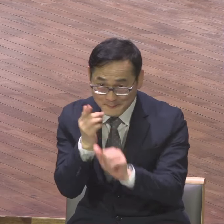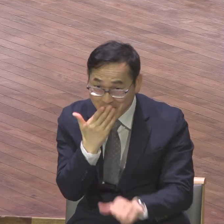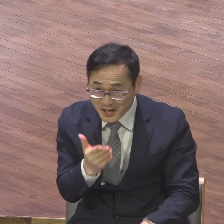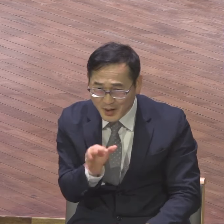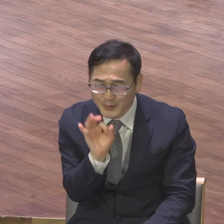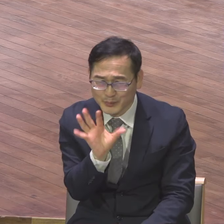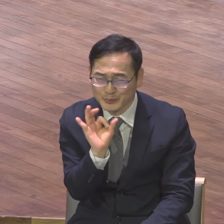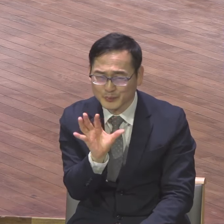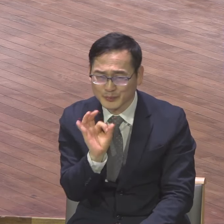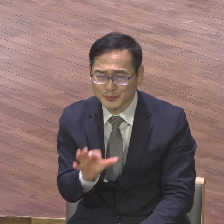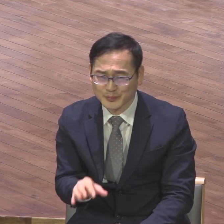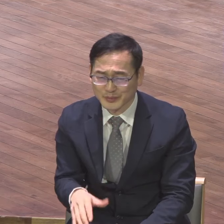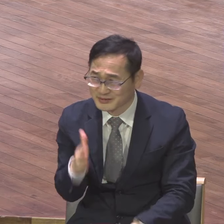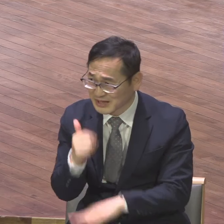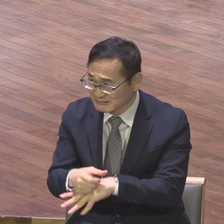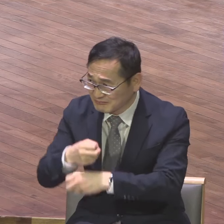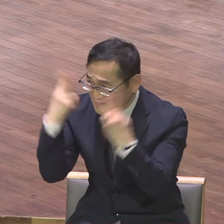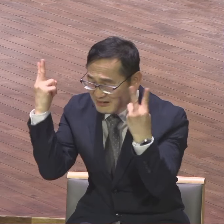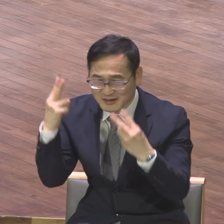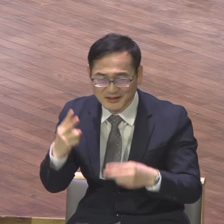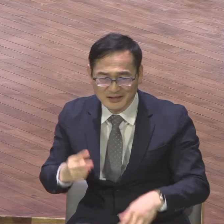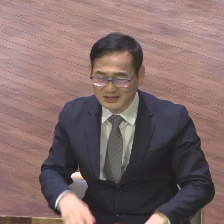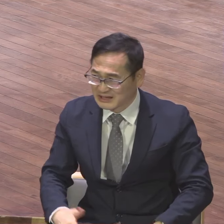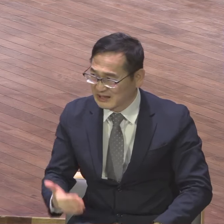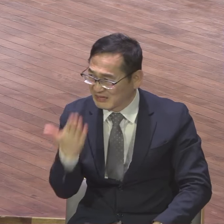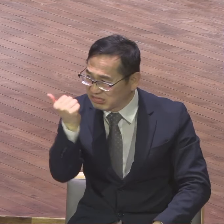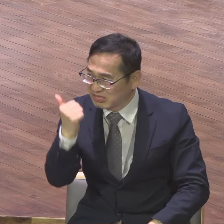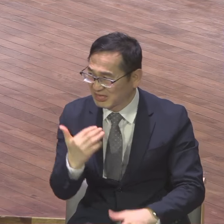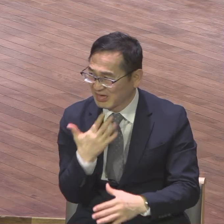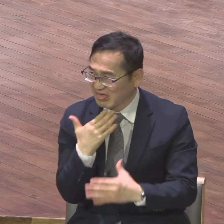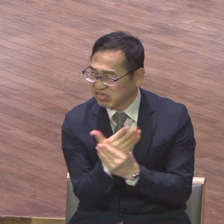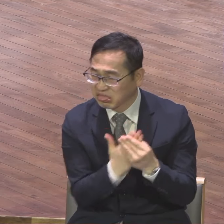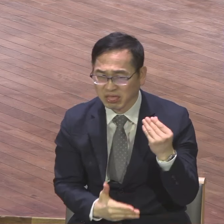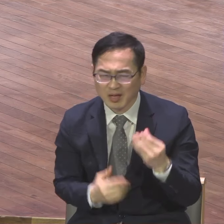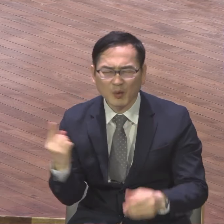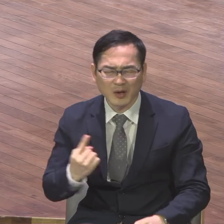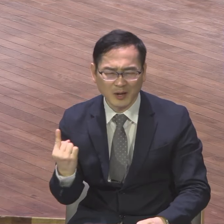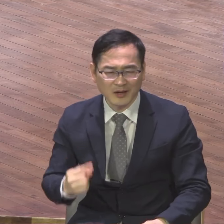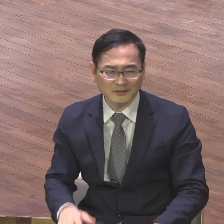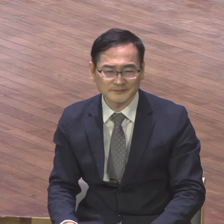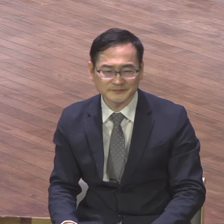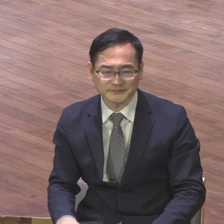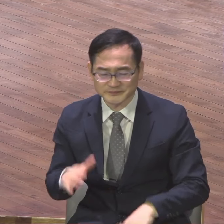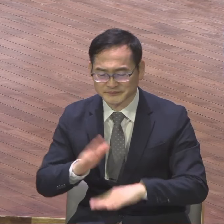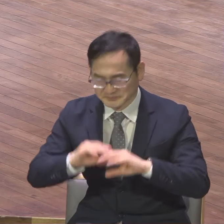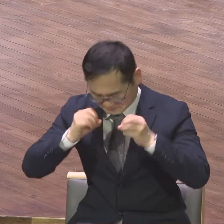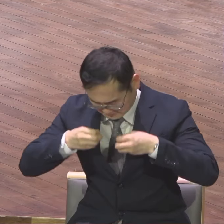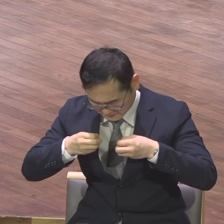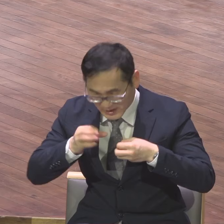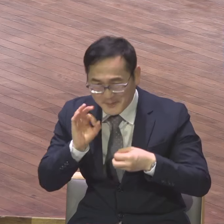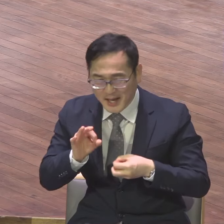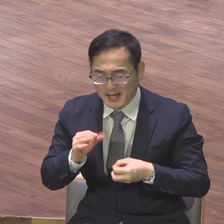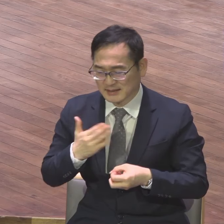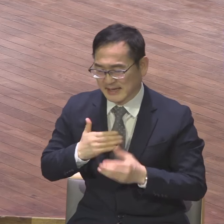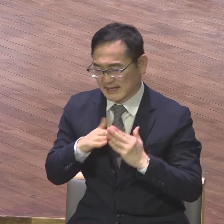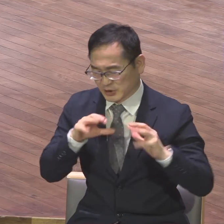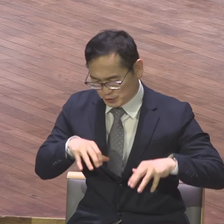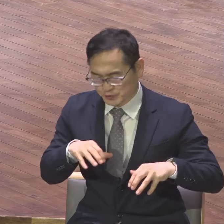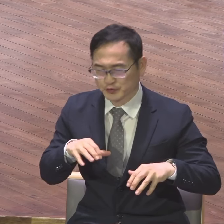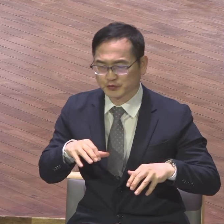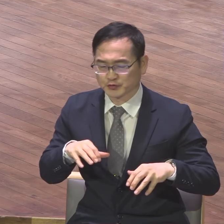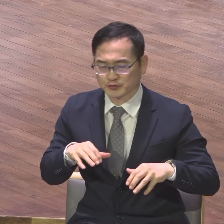우리는 근본적으로 이런 질문을 자기 자신에게 던져봐야 됩니다. 나는 내 이웃에게 나와